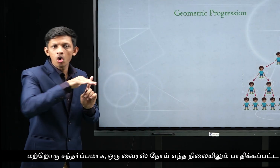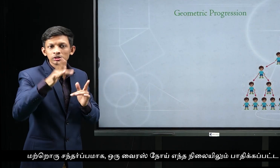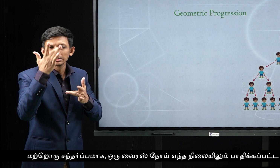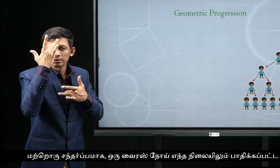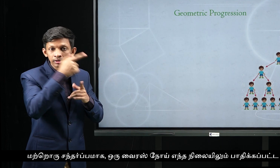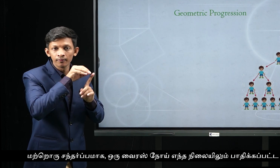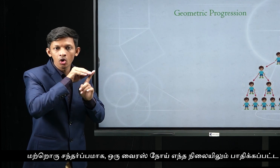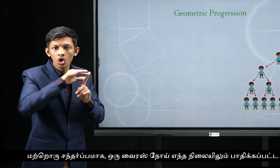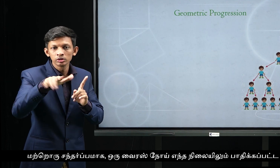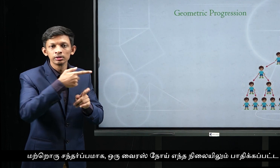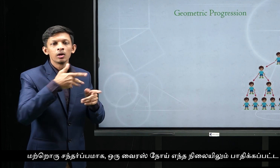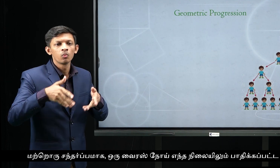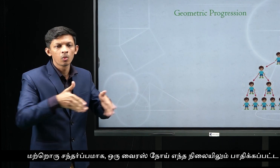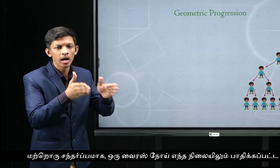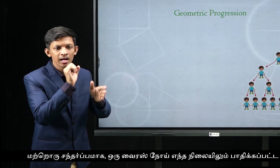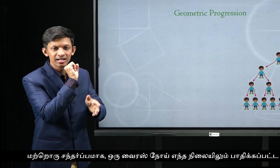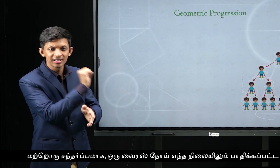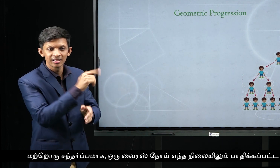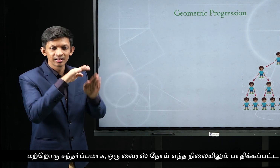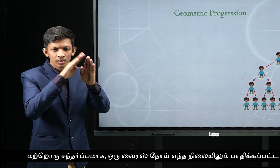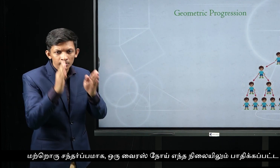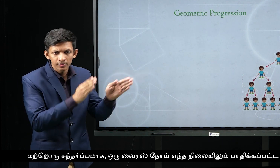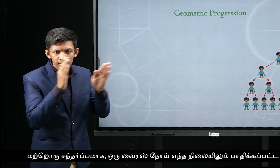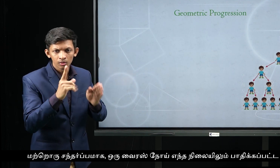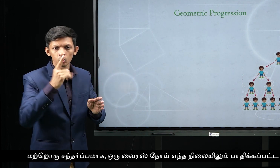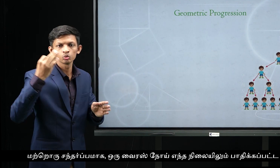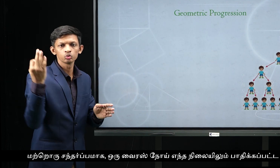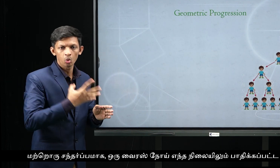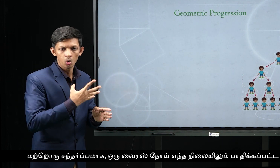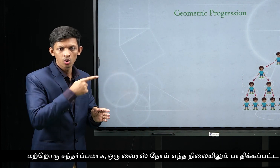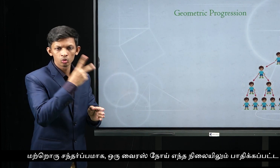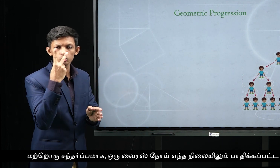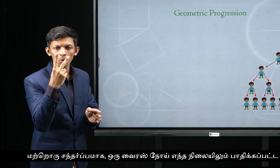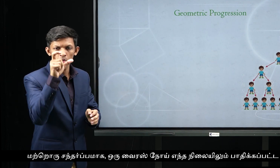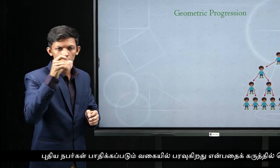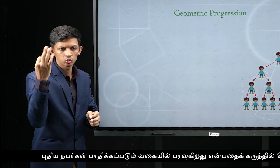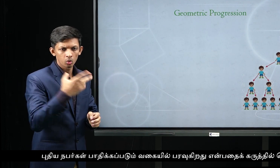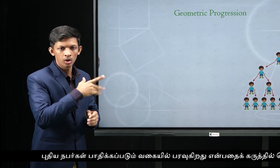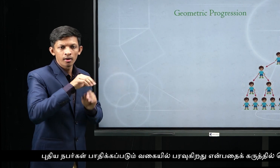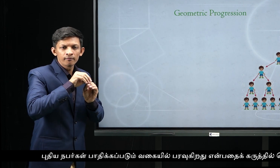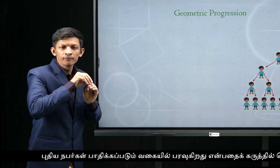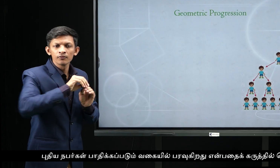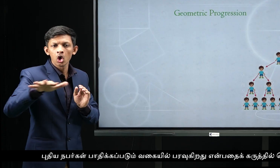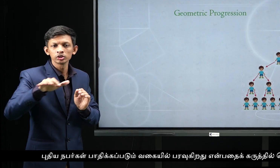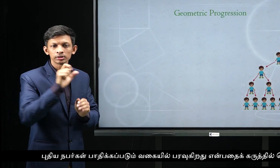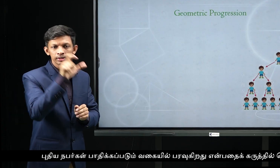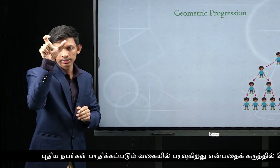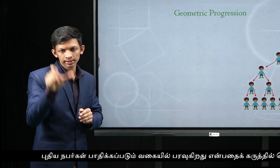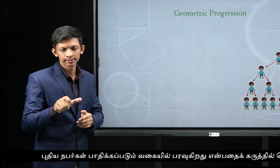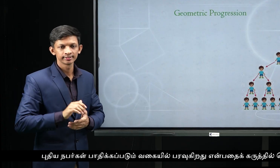ஒரு வைரஸ் நோய் எந்த நிலையிலும் பாதிக்கப்பட்ட நபரால் 2 புதிய நபர்கள் பாதிக்கப்படும்